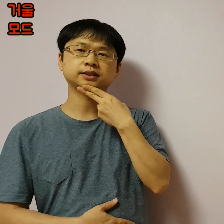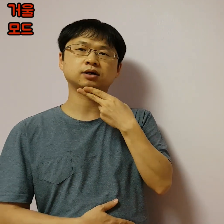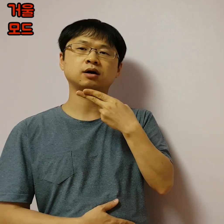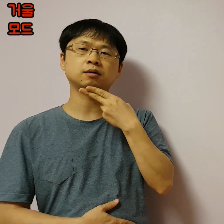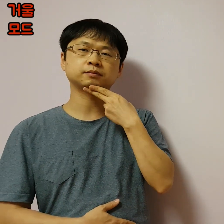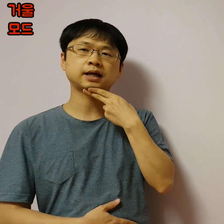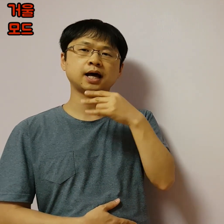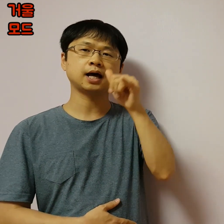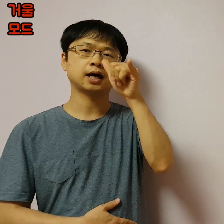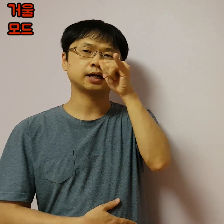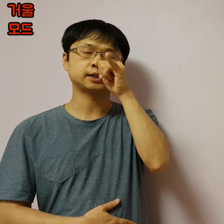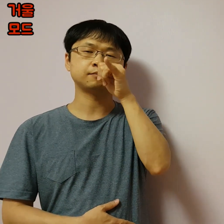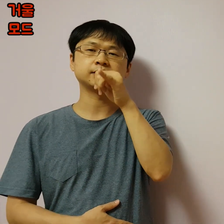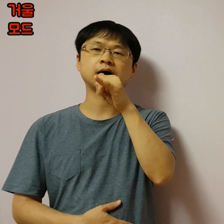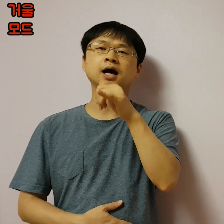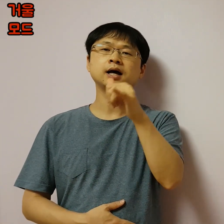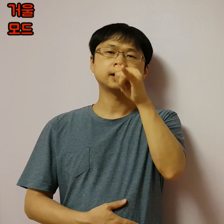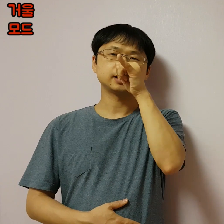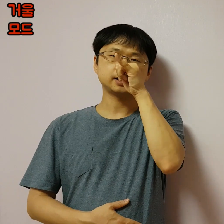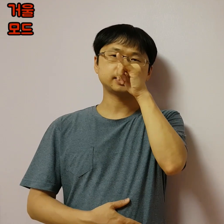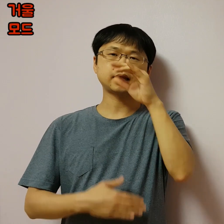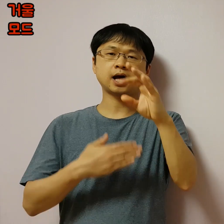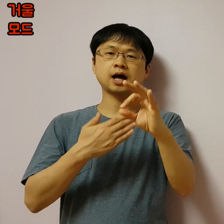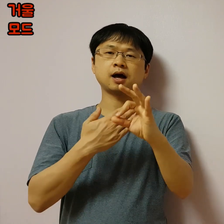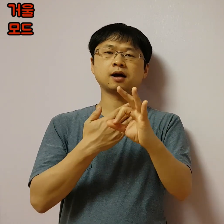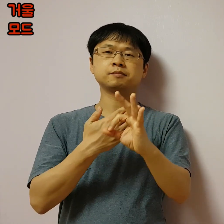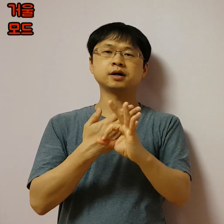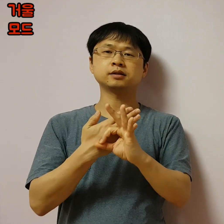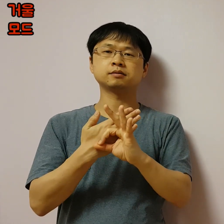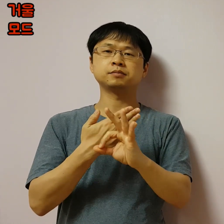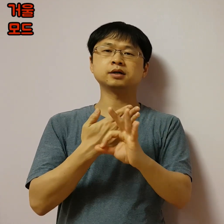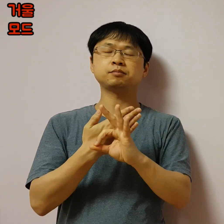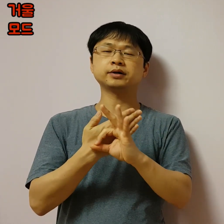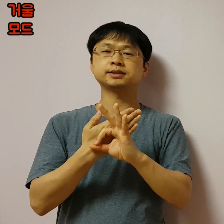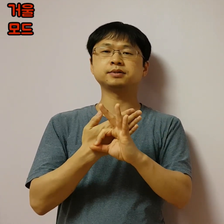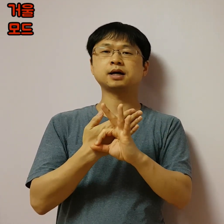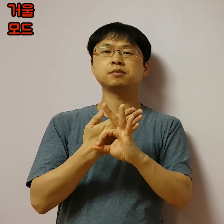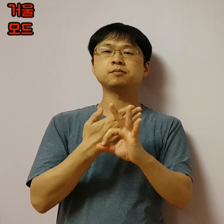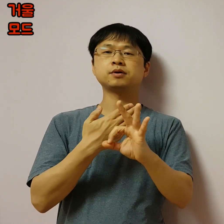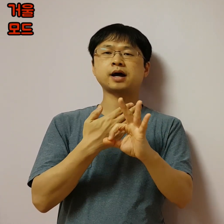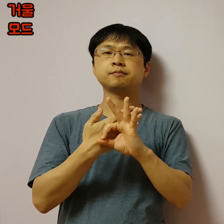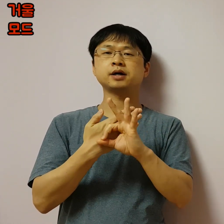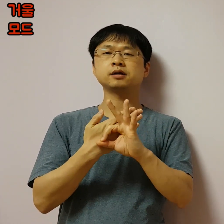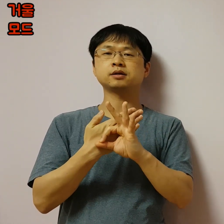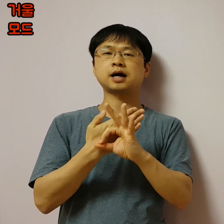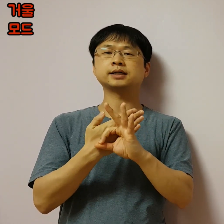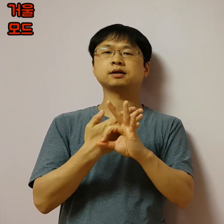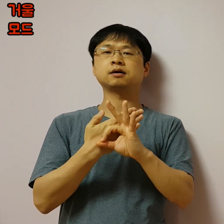없다죠. 없다, 있답니다. 있다면, 면 배웠습니다. 뭐뭐라면,